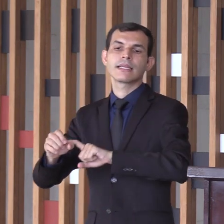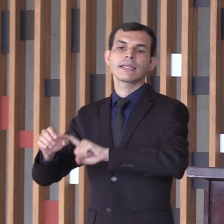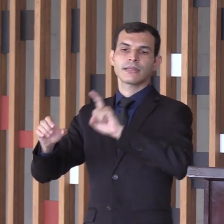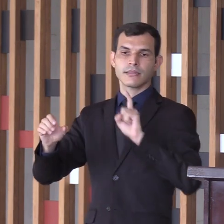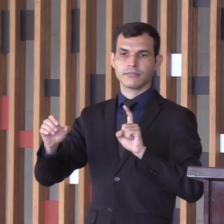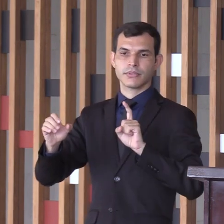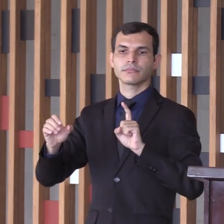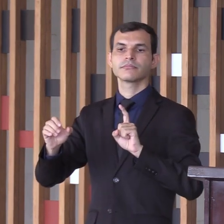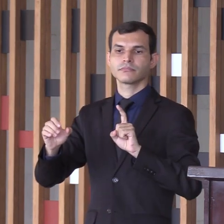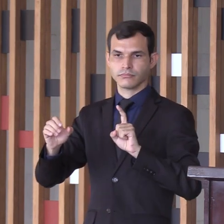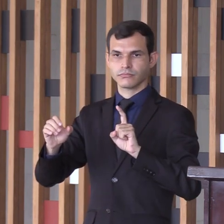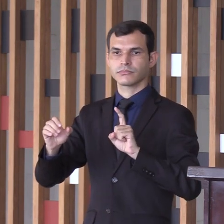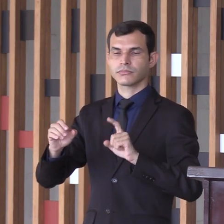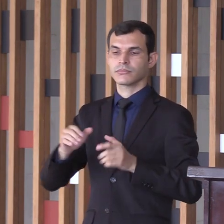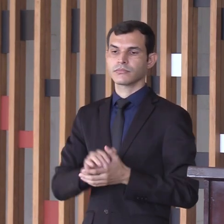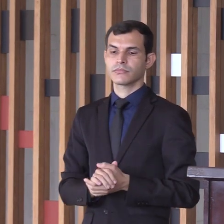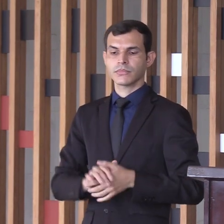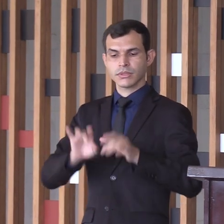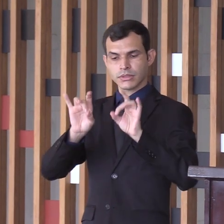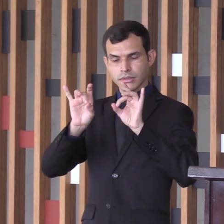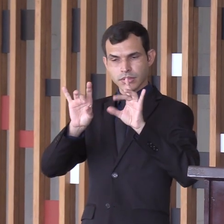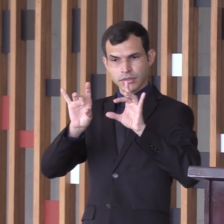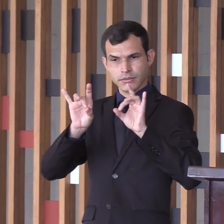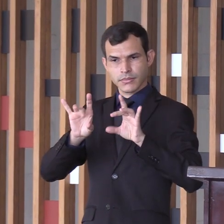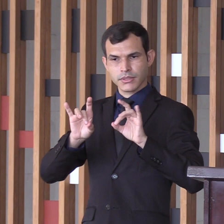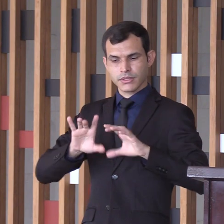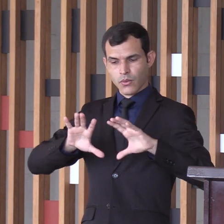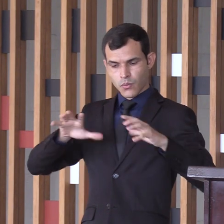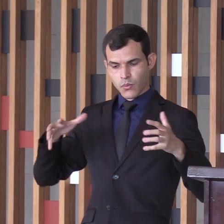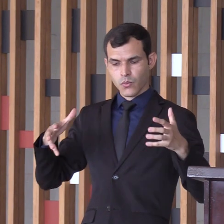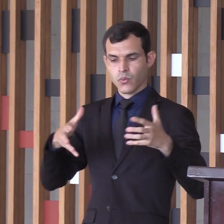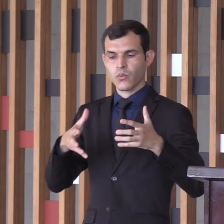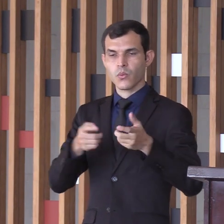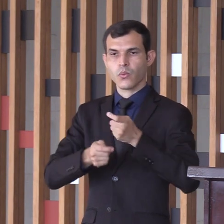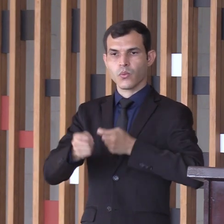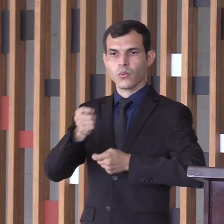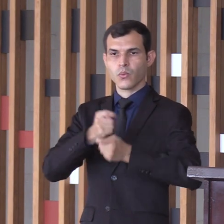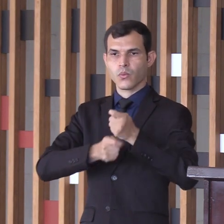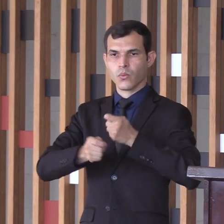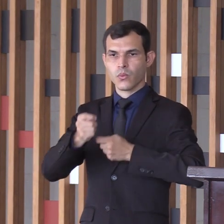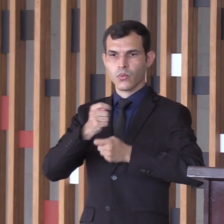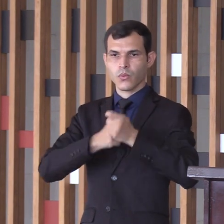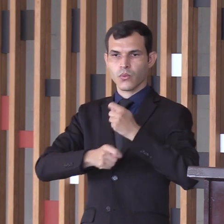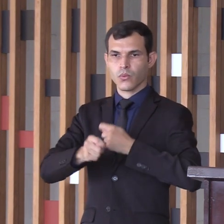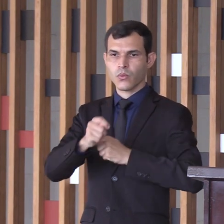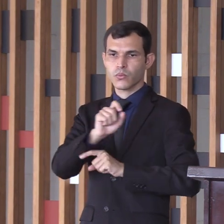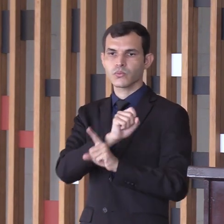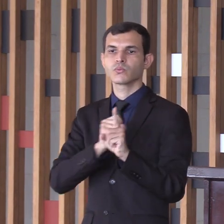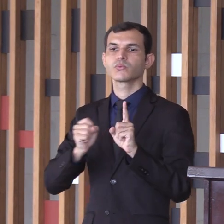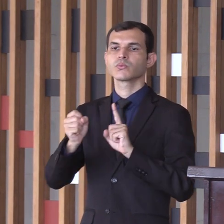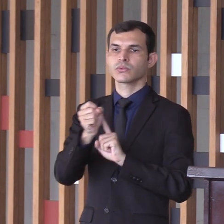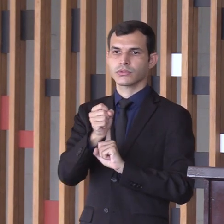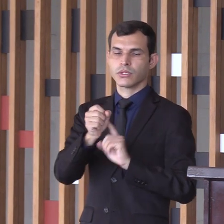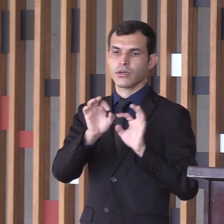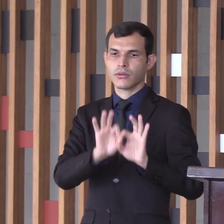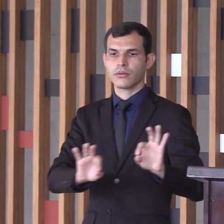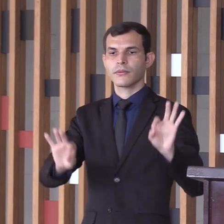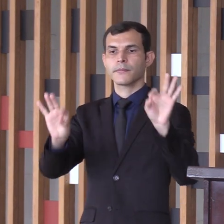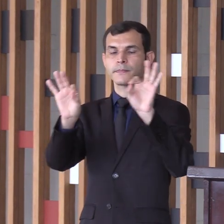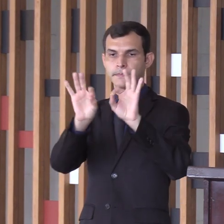consultivo especial no ECOSOC, o Conselho Econômico e Social da Organização das Nações Unidas.